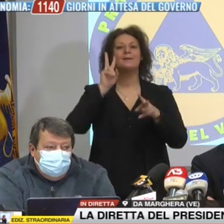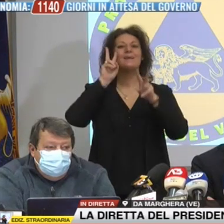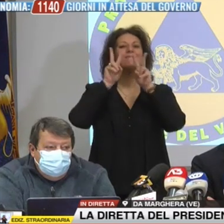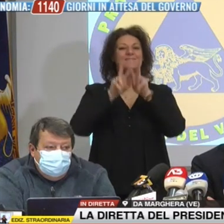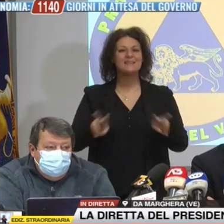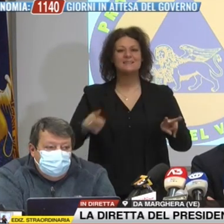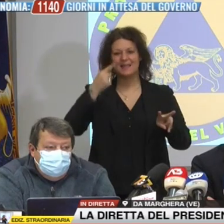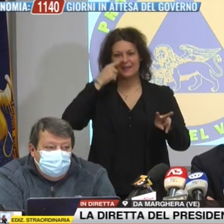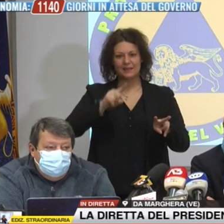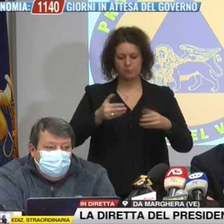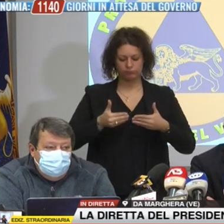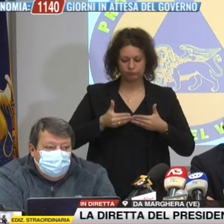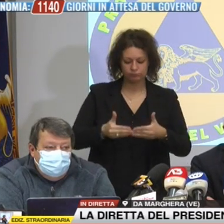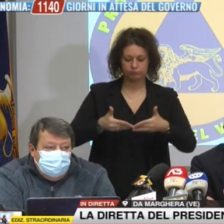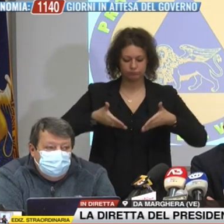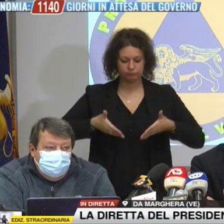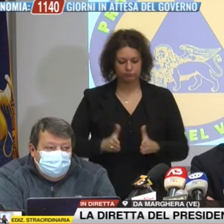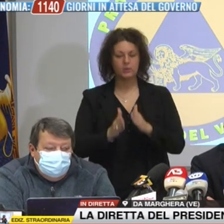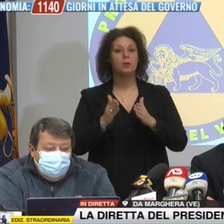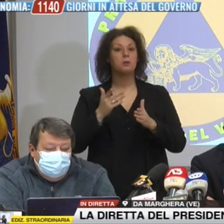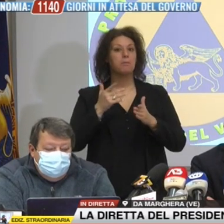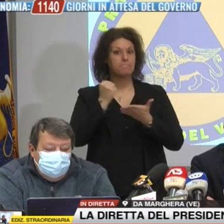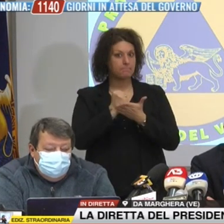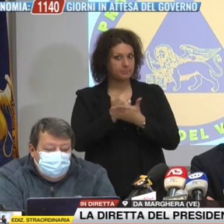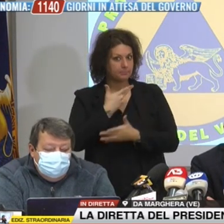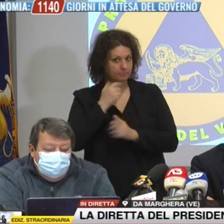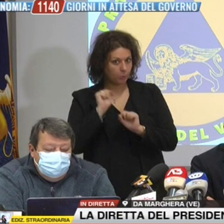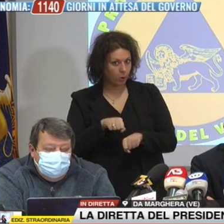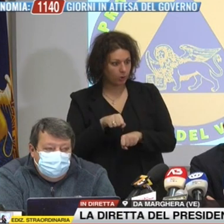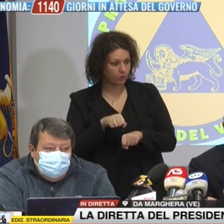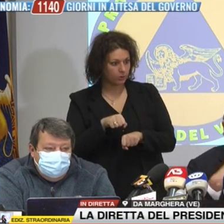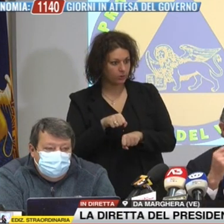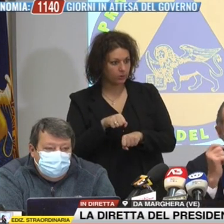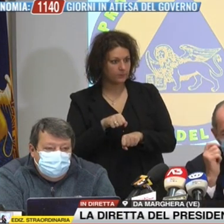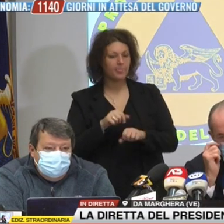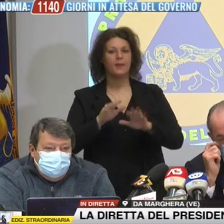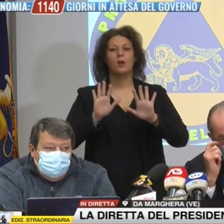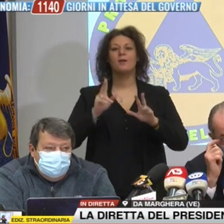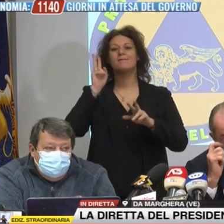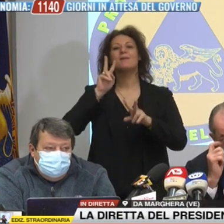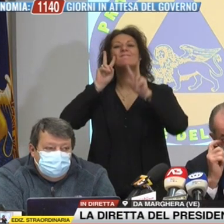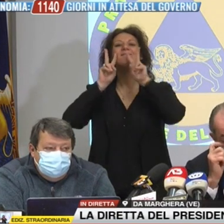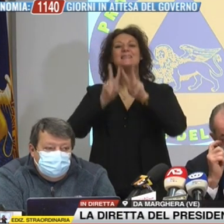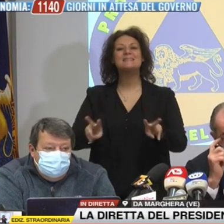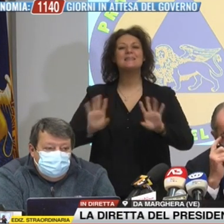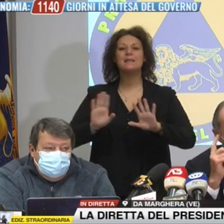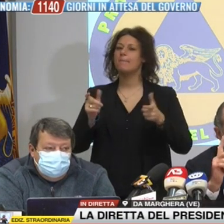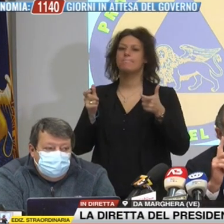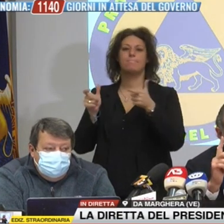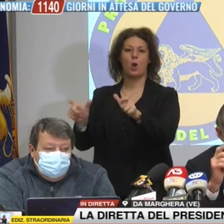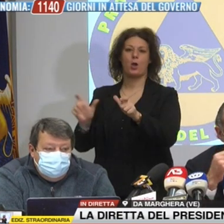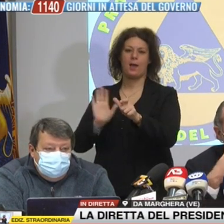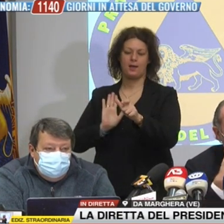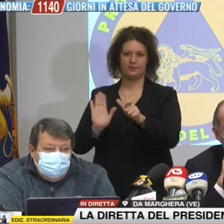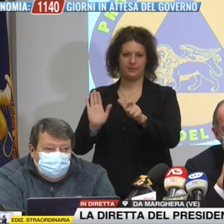ostetrico materno infantile? Si prendono no. No, no, assolutamente. Sono tutte bloccate. Perfetto, e quindi... In